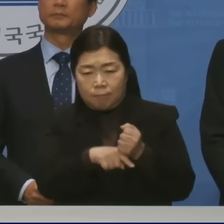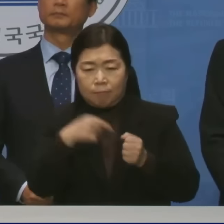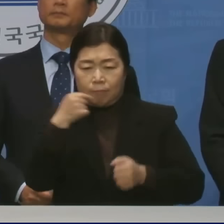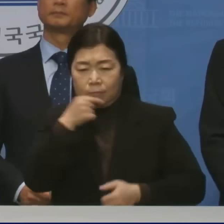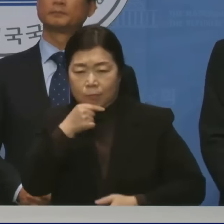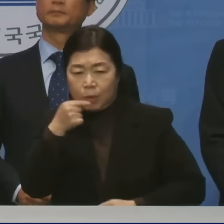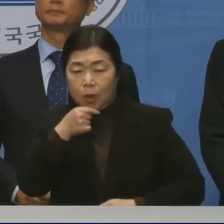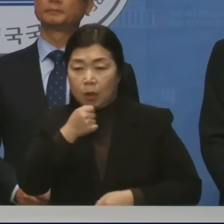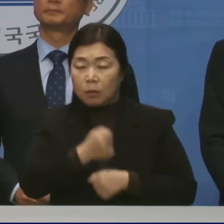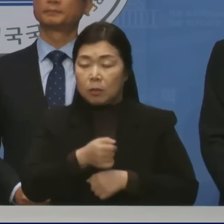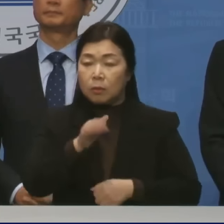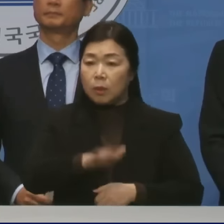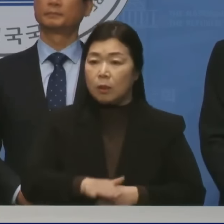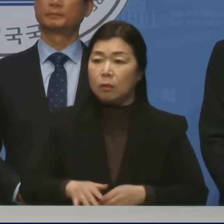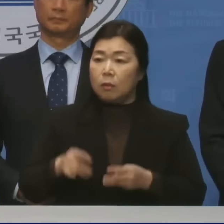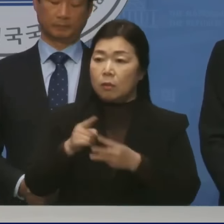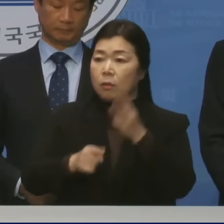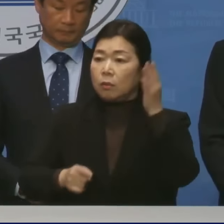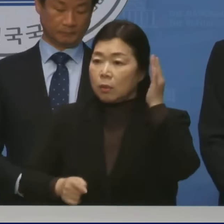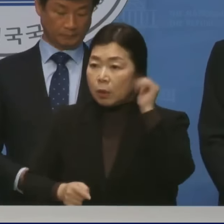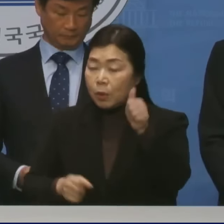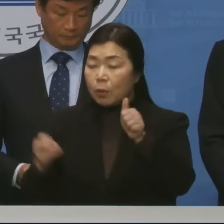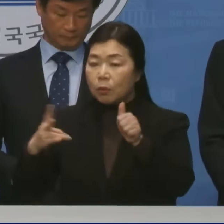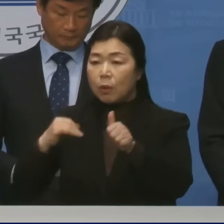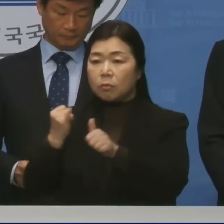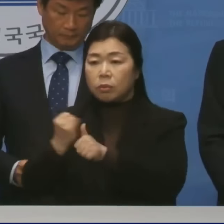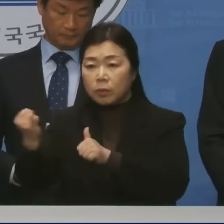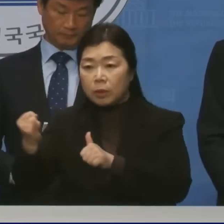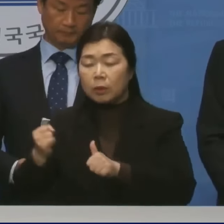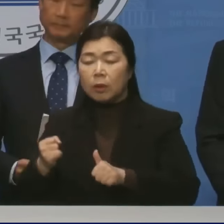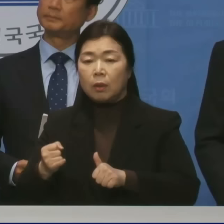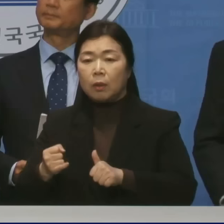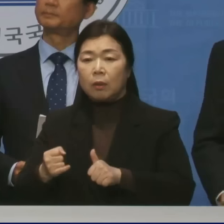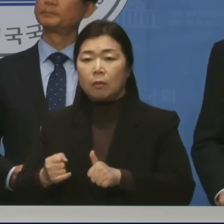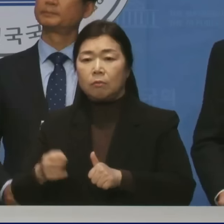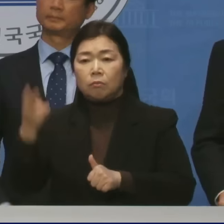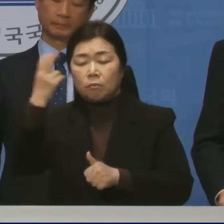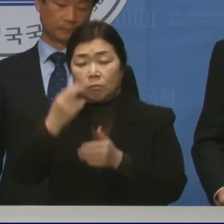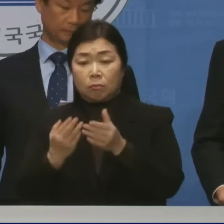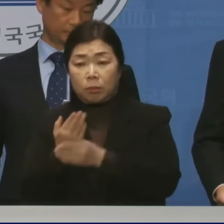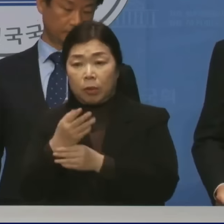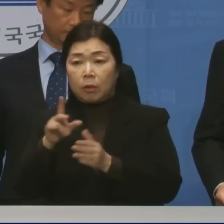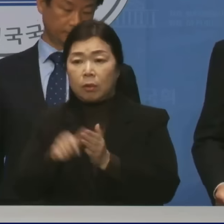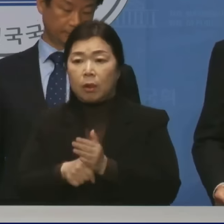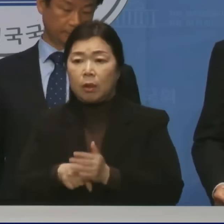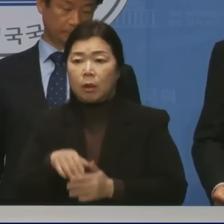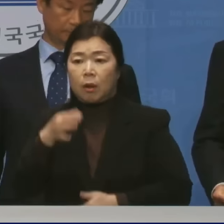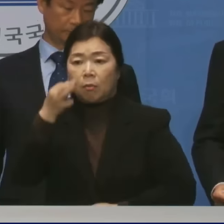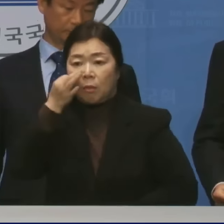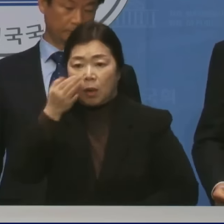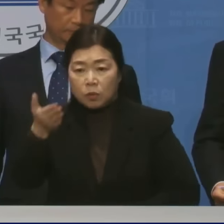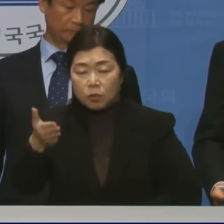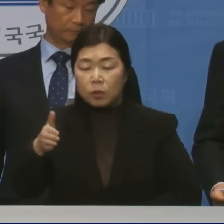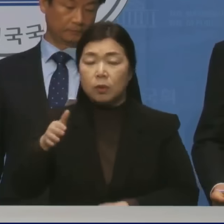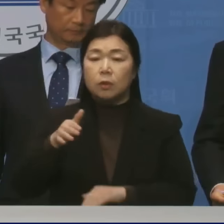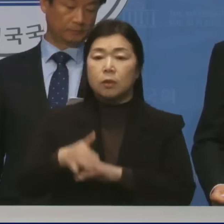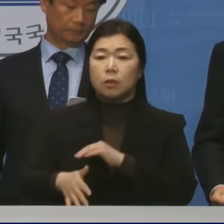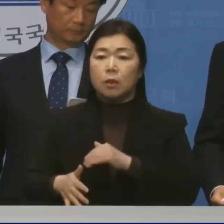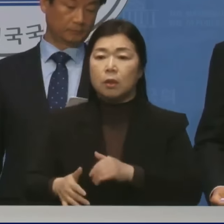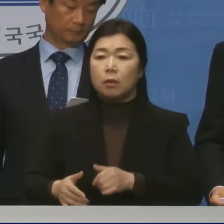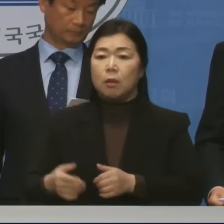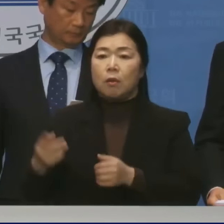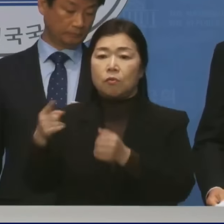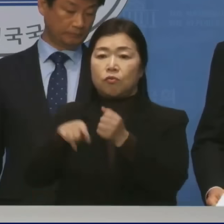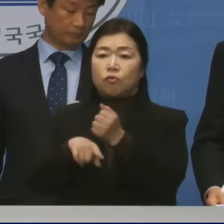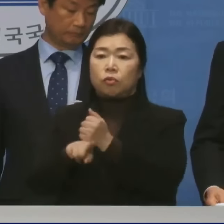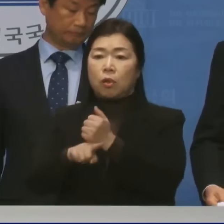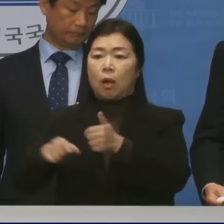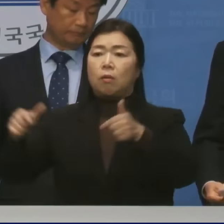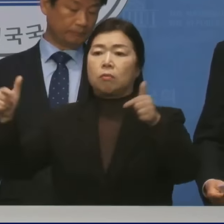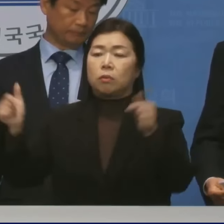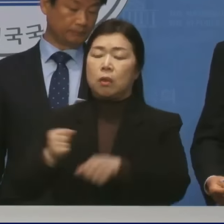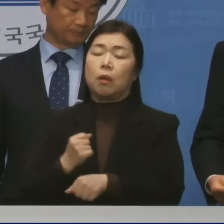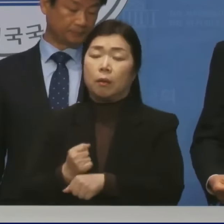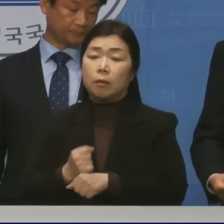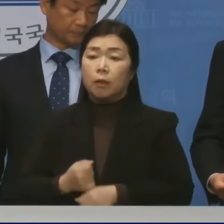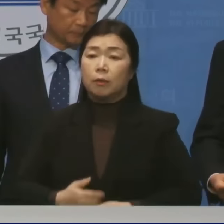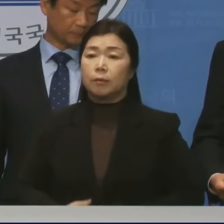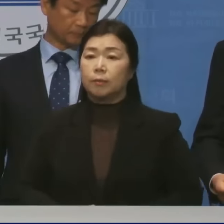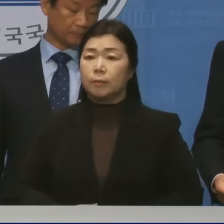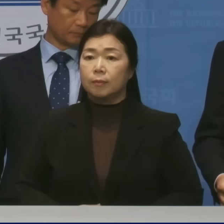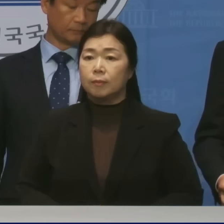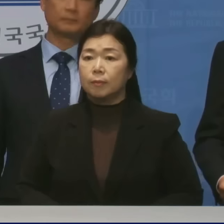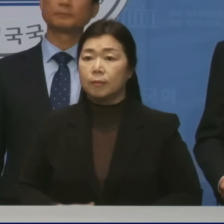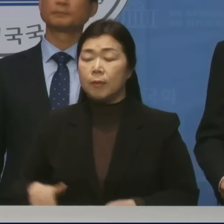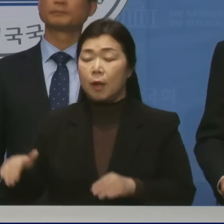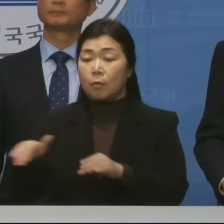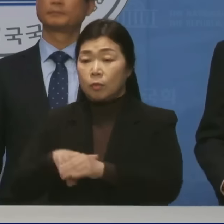되어 수사를 포기하고 봐주기 축소 수사로 일관하고 있습니다. 문재인 정부 블랙리스트